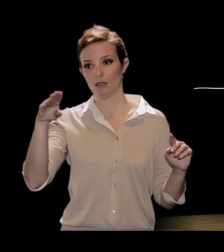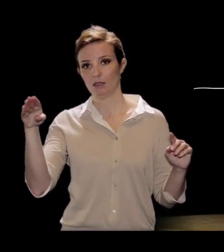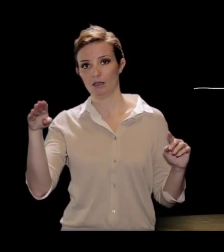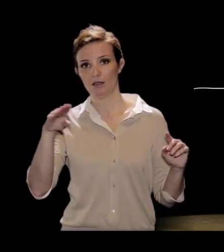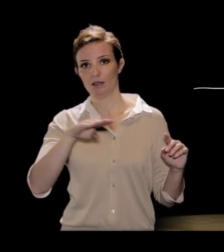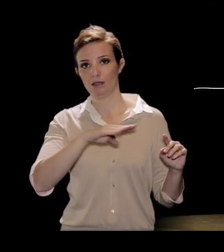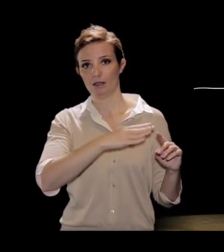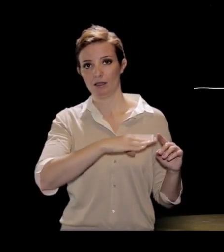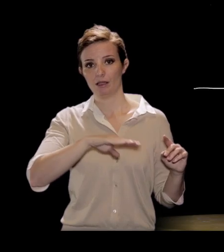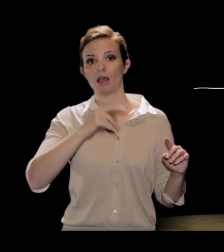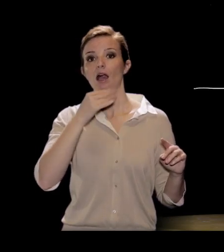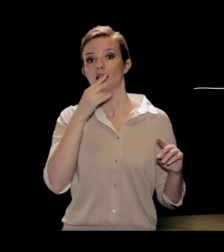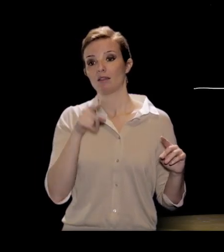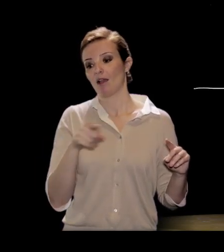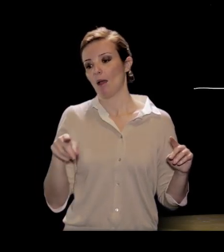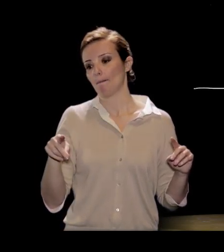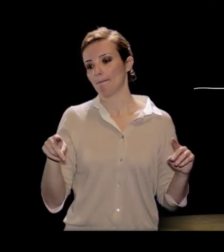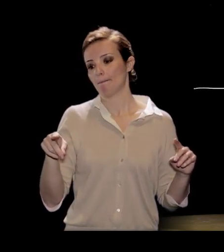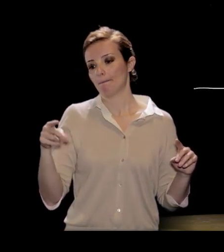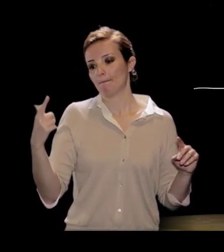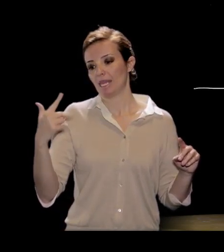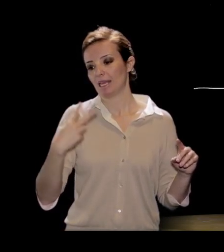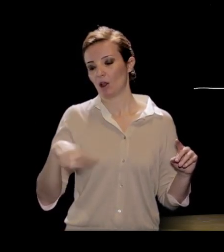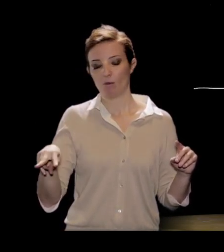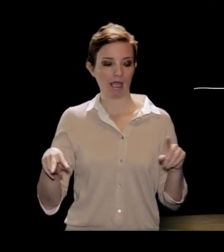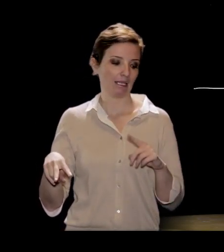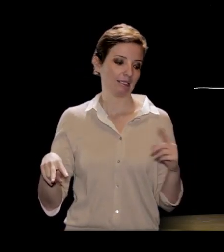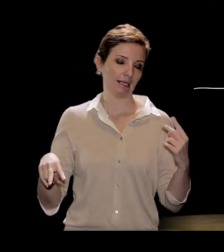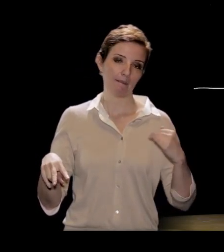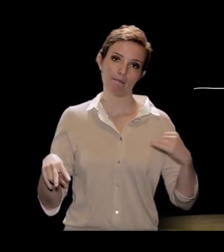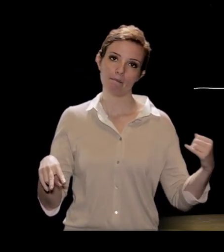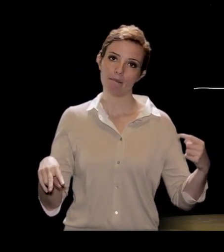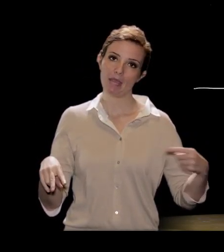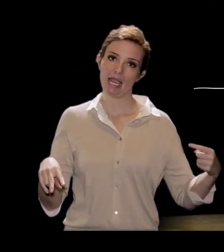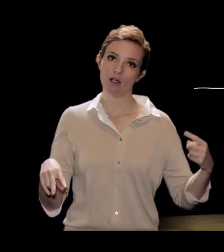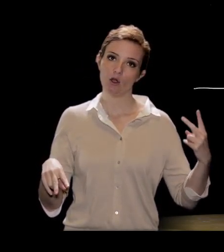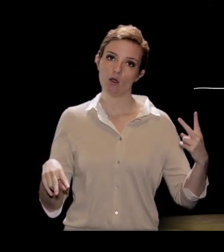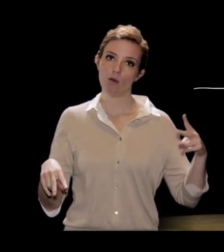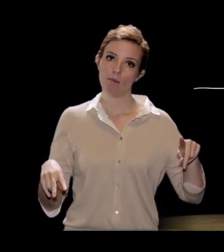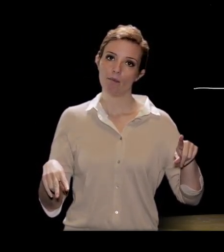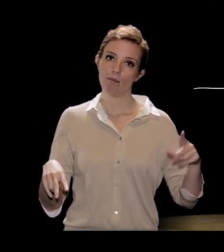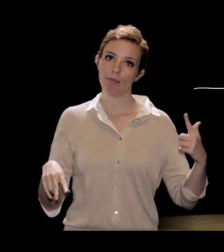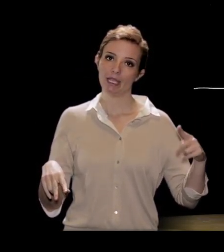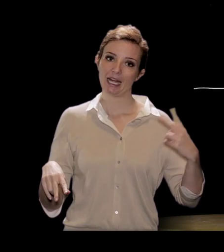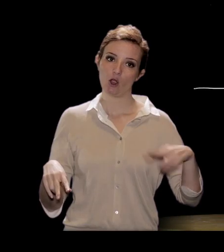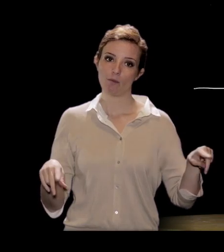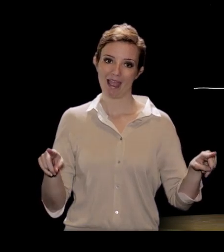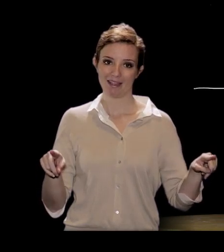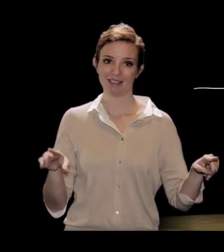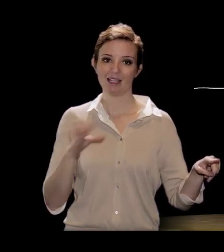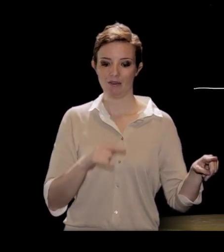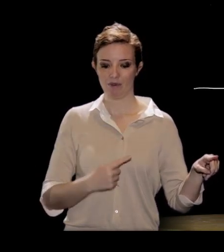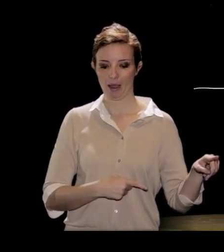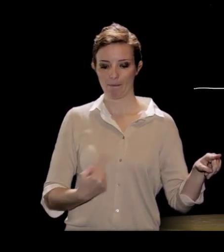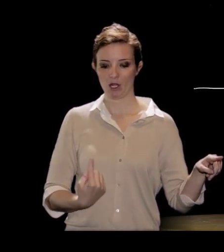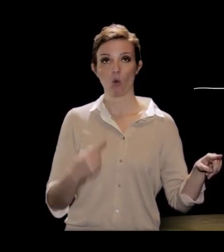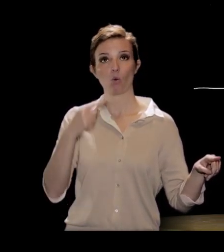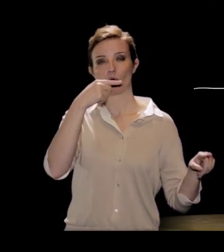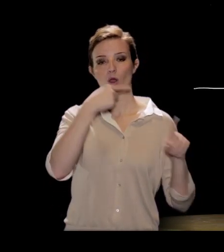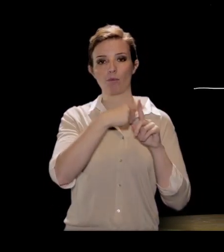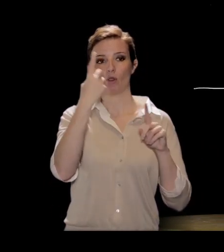avremo pi greco mezzi e qui meno pi greco mezzi, qui ovviamente avremo meno 1 e qui più 1, la funzione arco seno